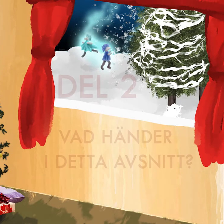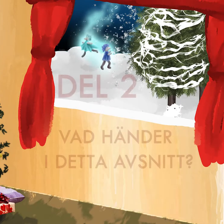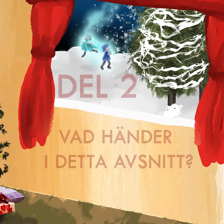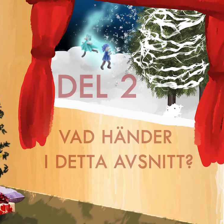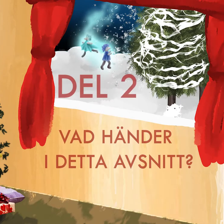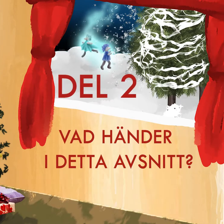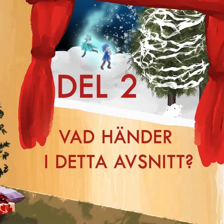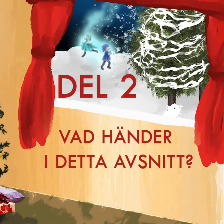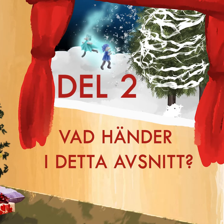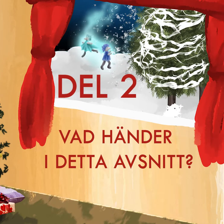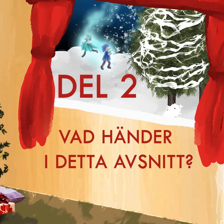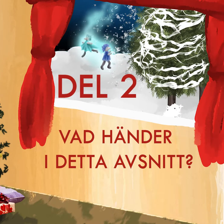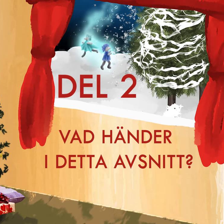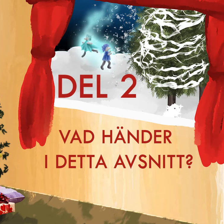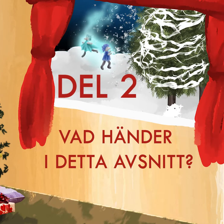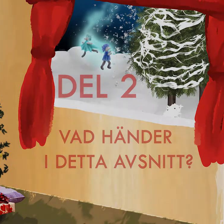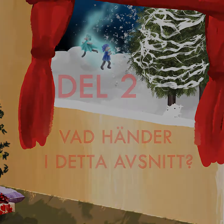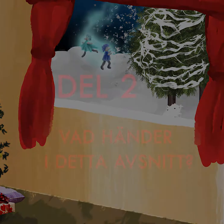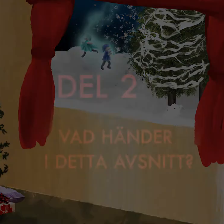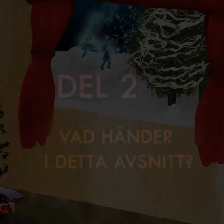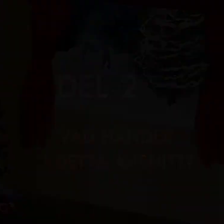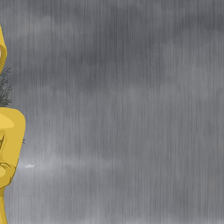Vad händer i detta avsnitt?